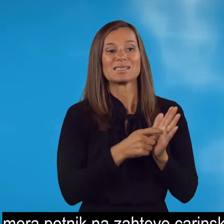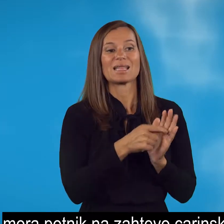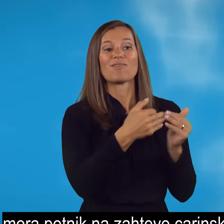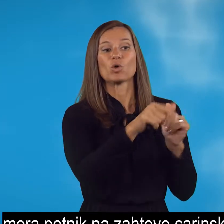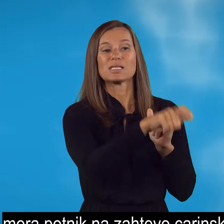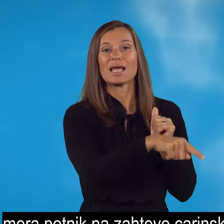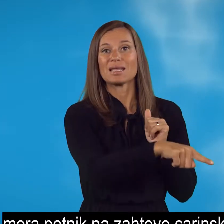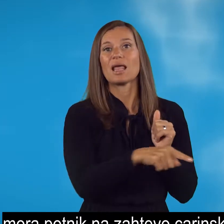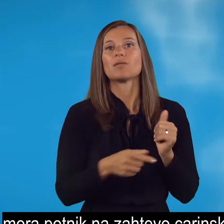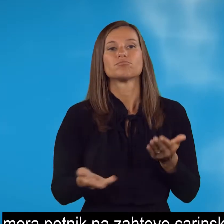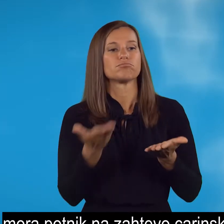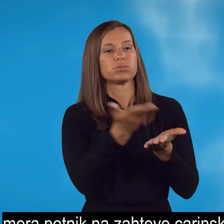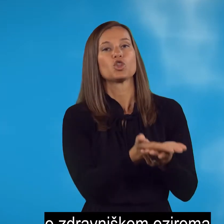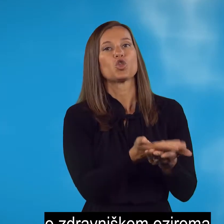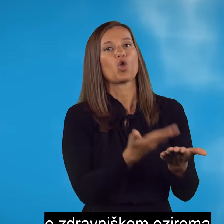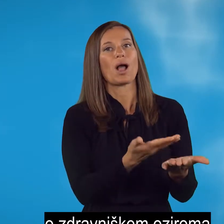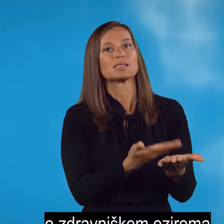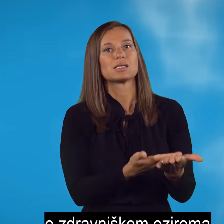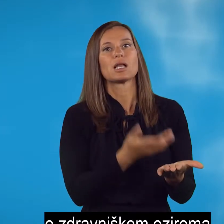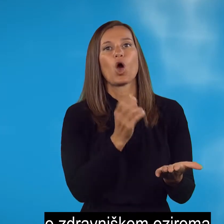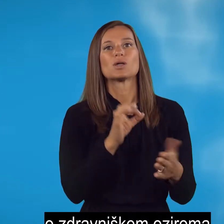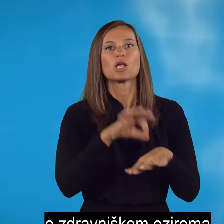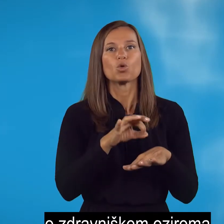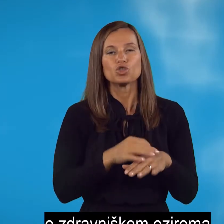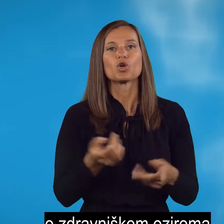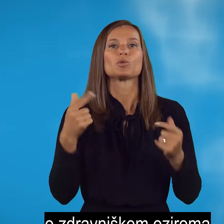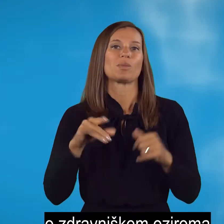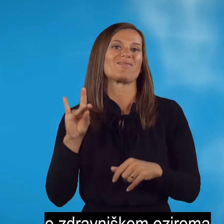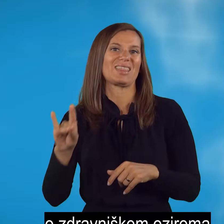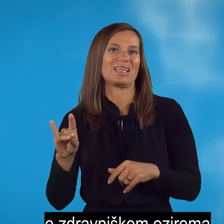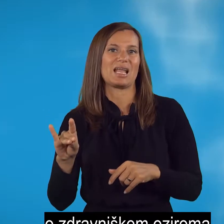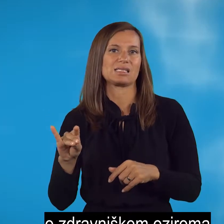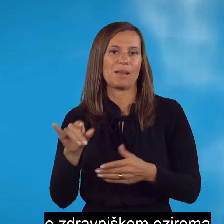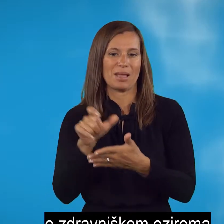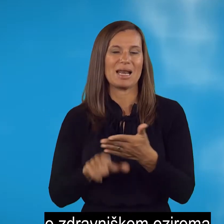organa predložiti dokazila o zdravniškem oziroma veterinarskem receptu za zdravila.